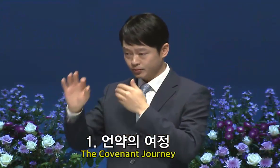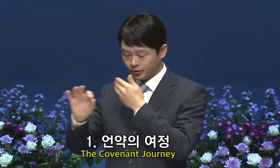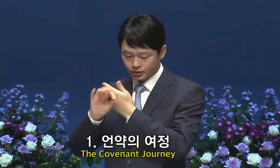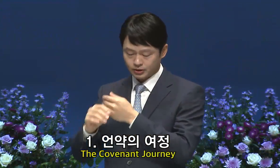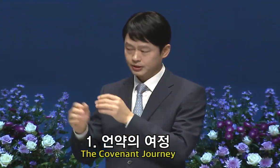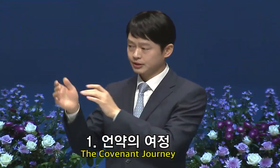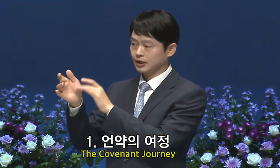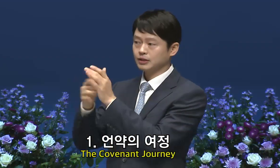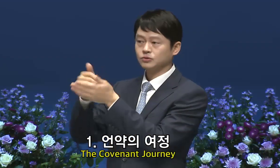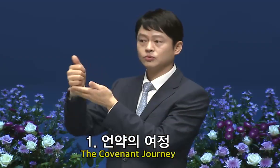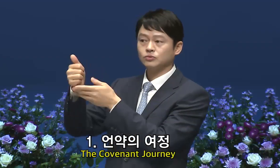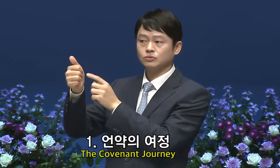오늘 본문을 보면